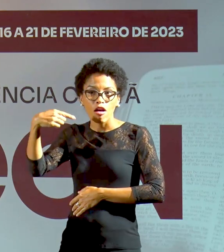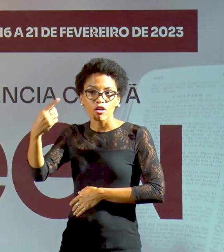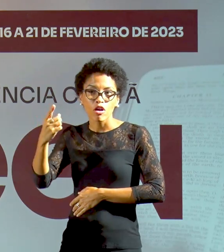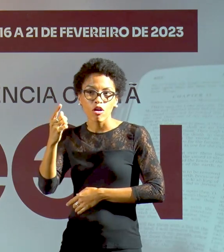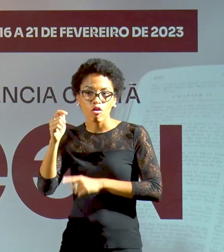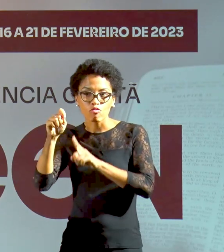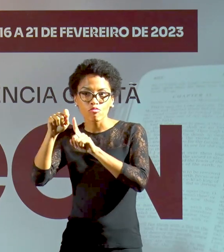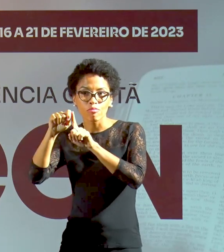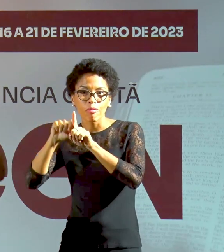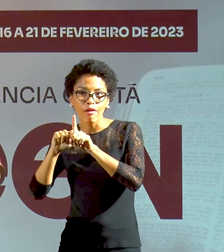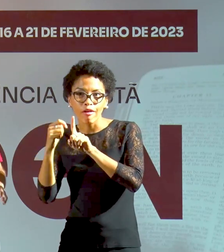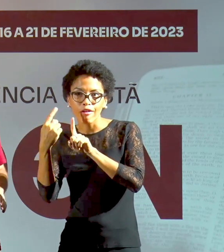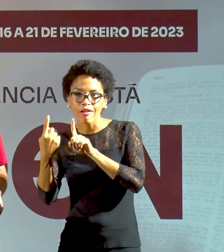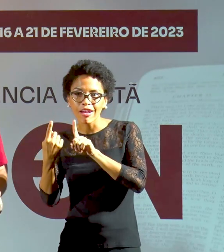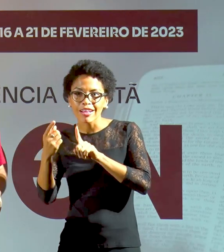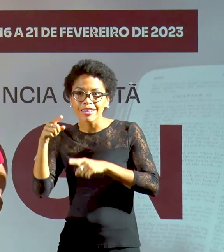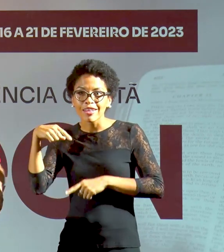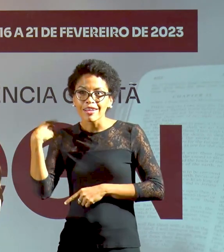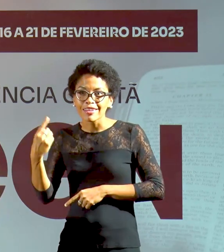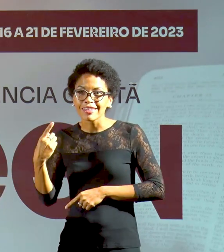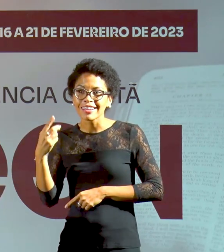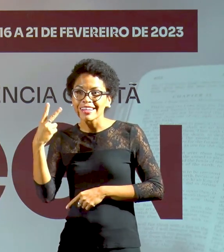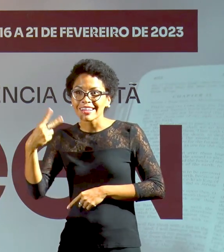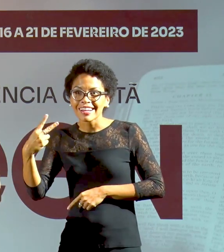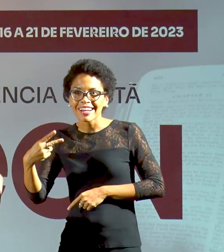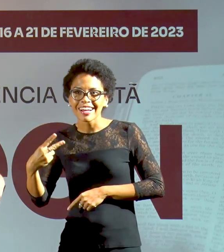nasce a nossa segunda filhinha